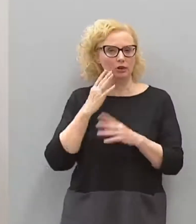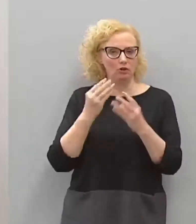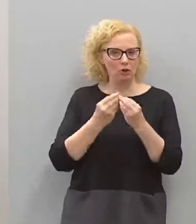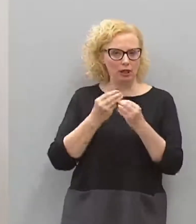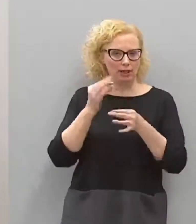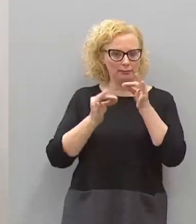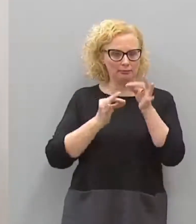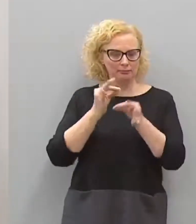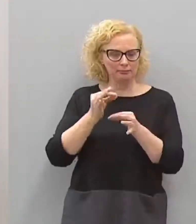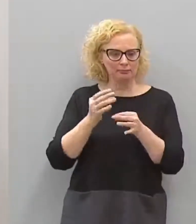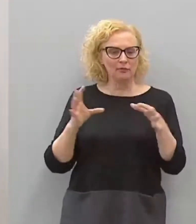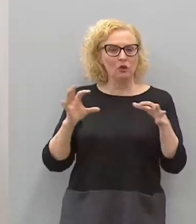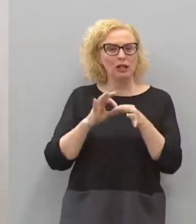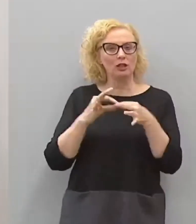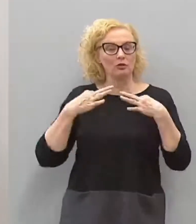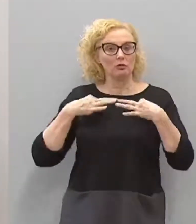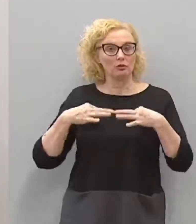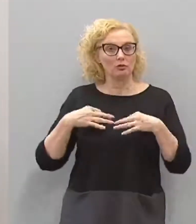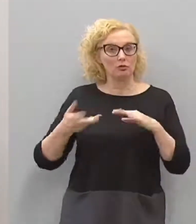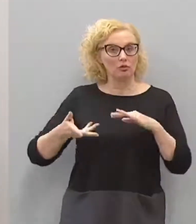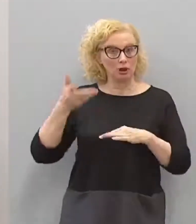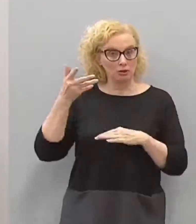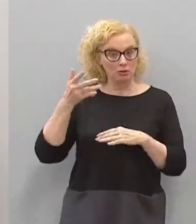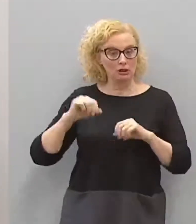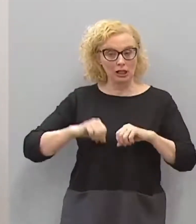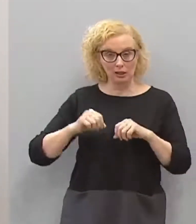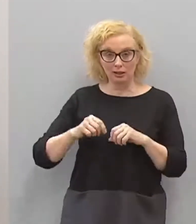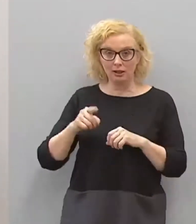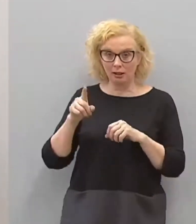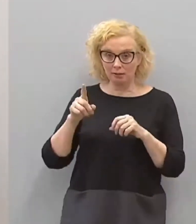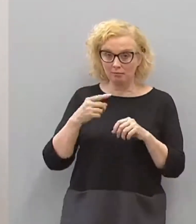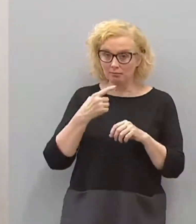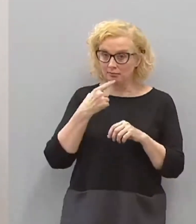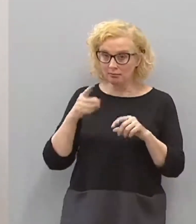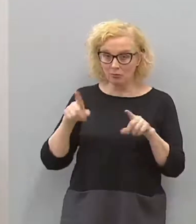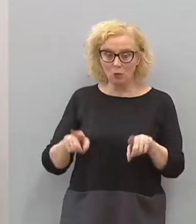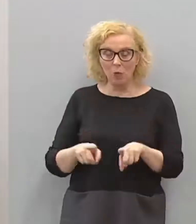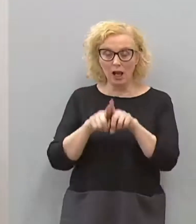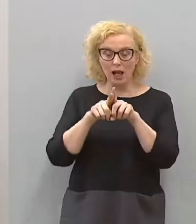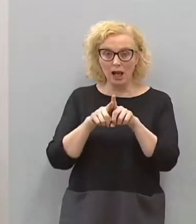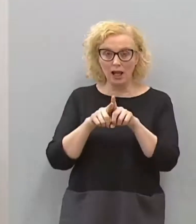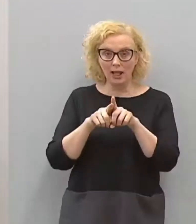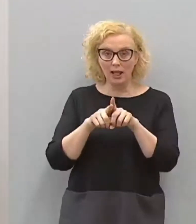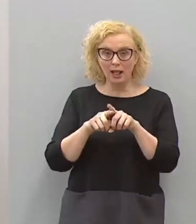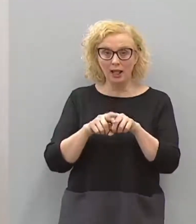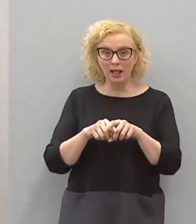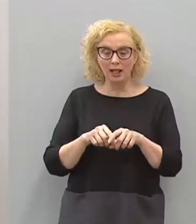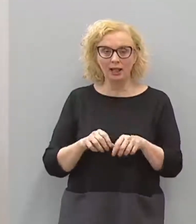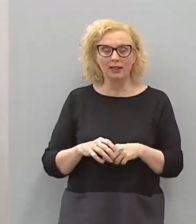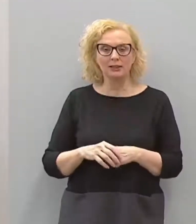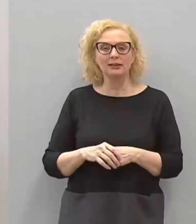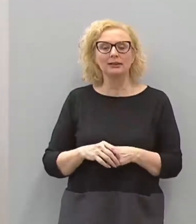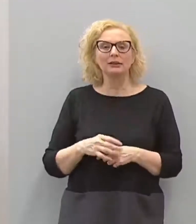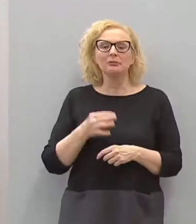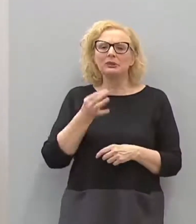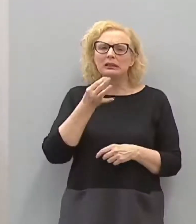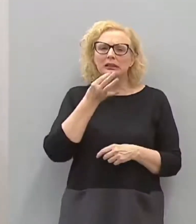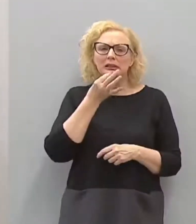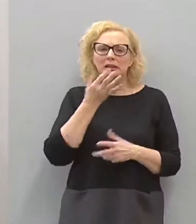superiore della sanità le risulta questa diciamo indiscrezione che significa